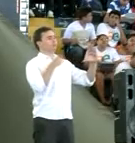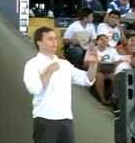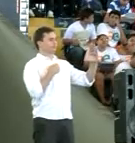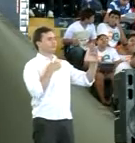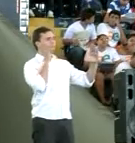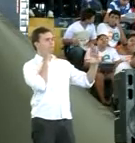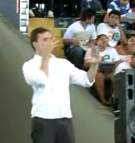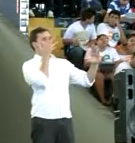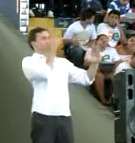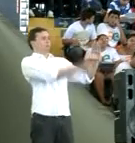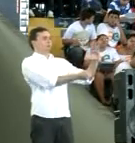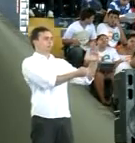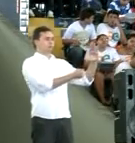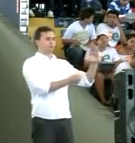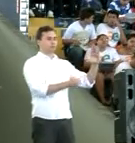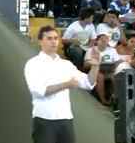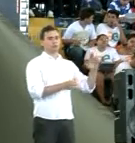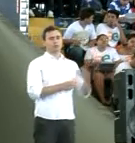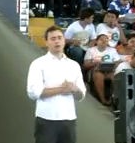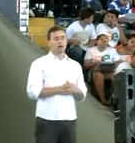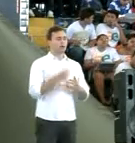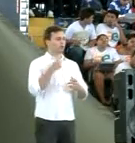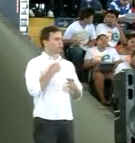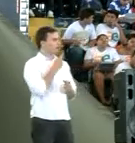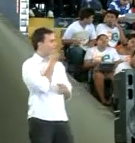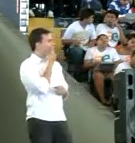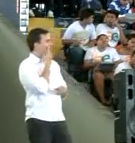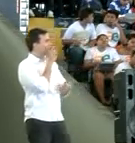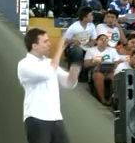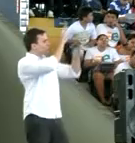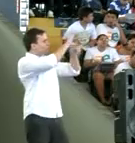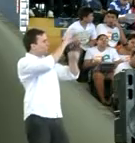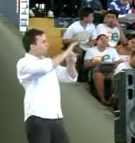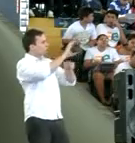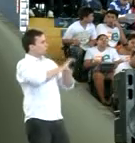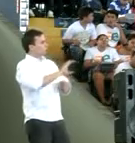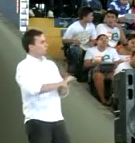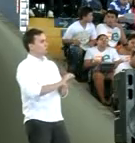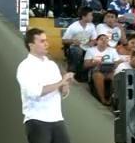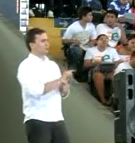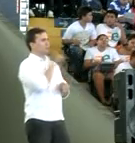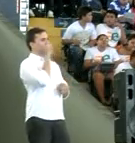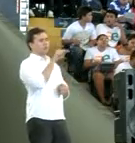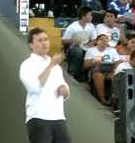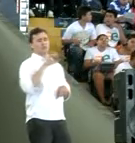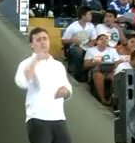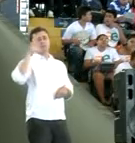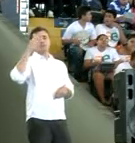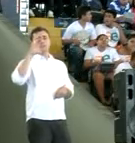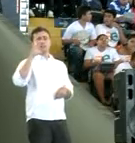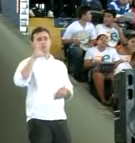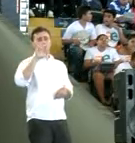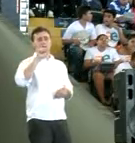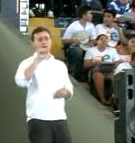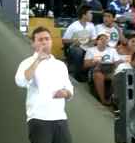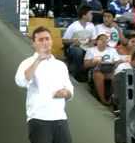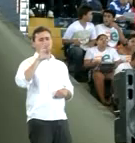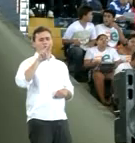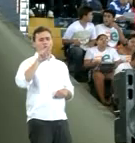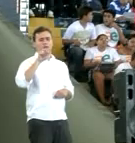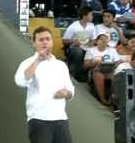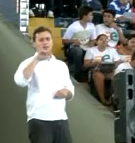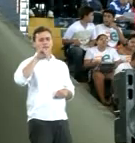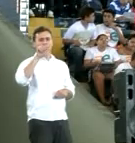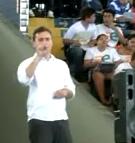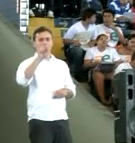o vestibular. Tinha que escolher um curso, mas ciências atuariais era na Federal, no final do ano. No meu, dar uma